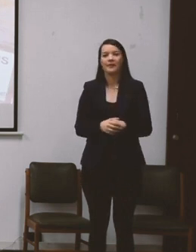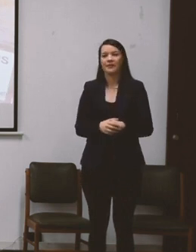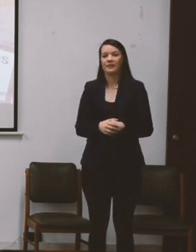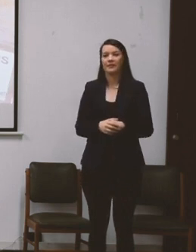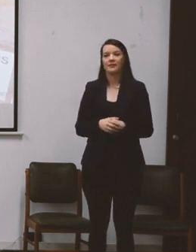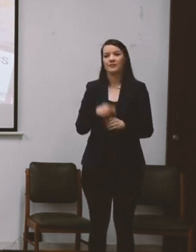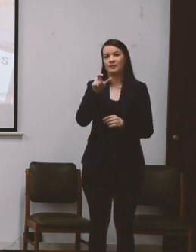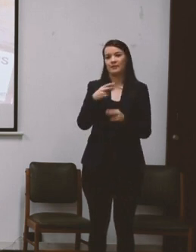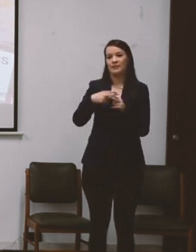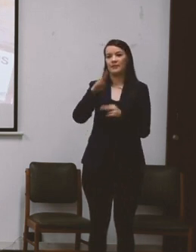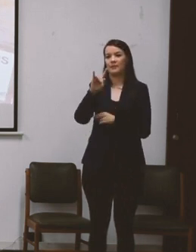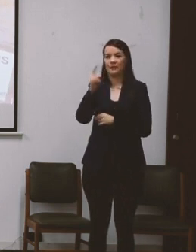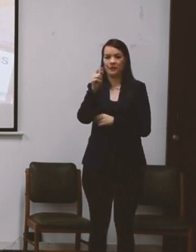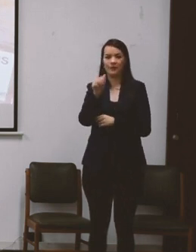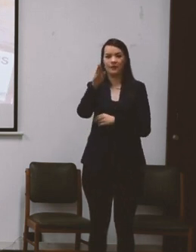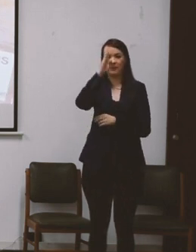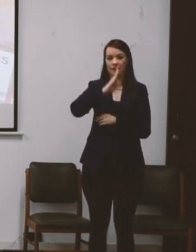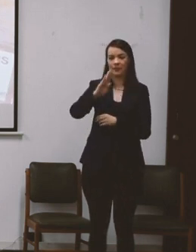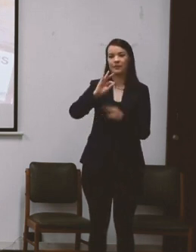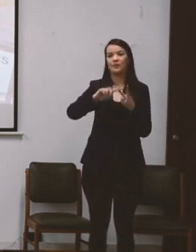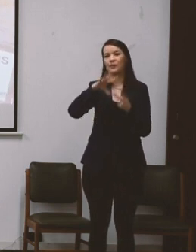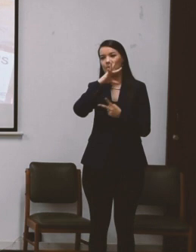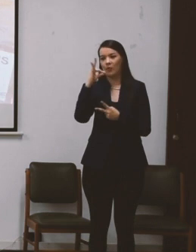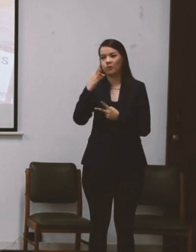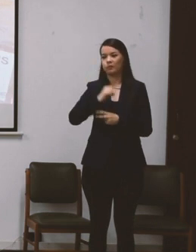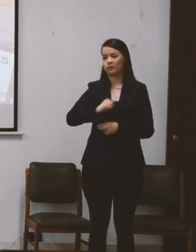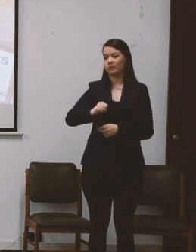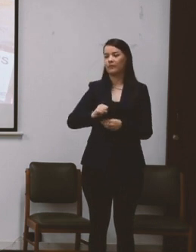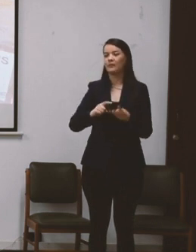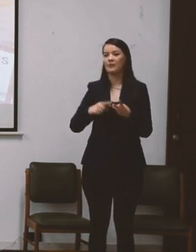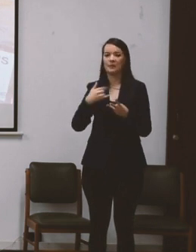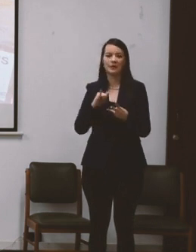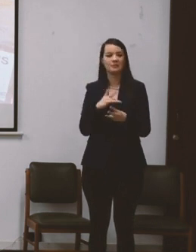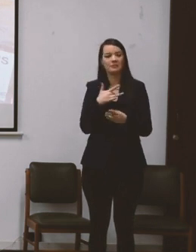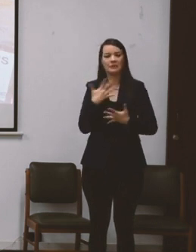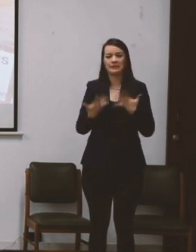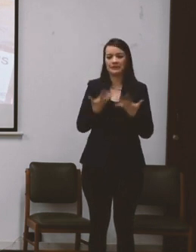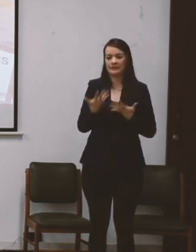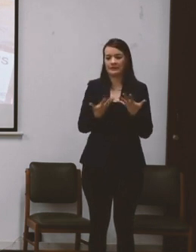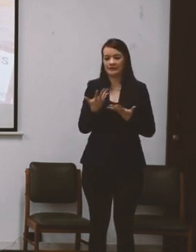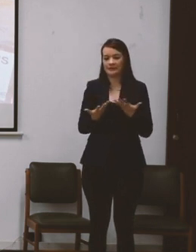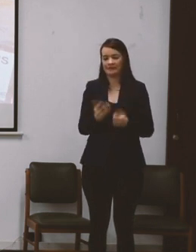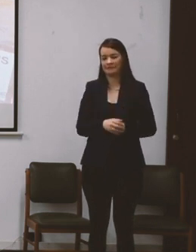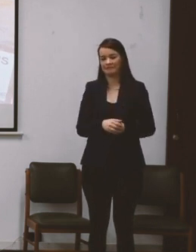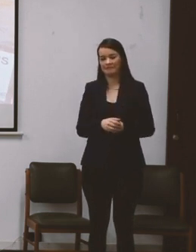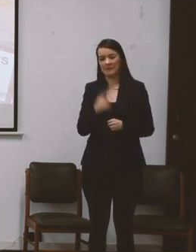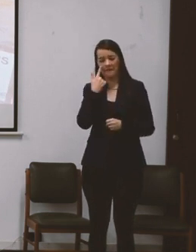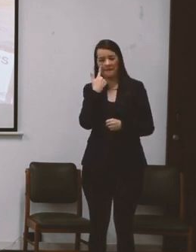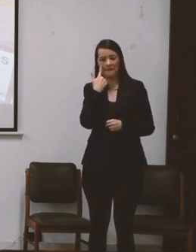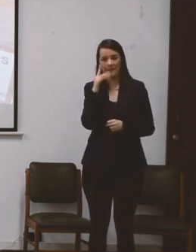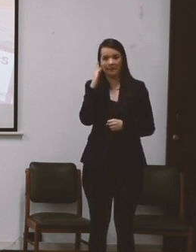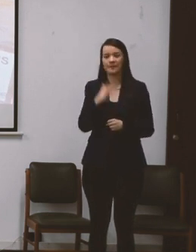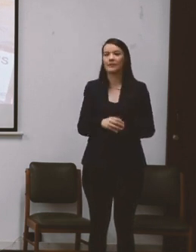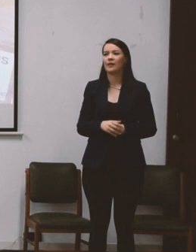embargo, el buga, el hétero o el macho, tolera la inquietud y la incertidumbre. O sea, es como esta cuestión,